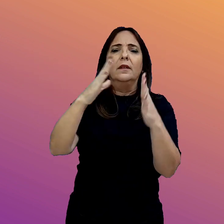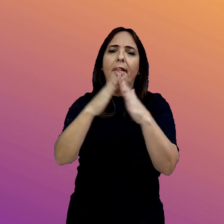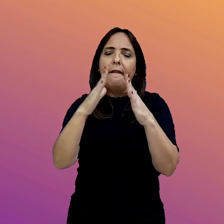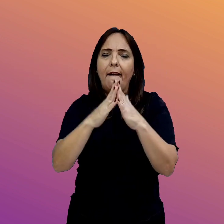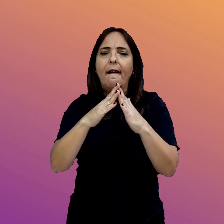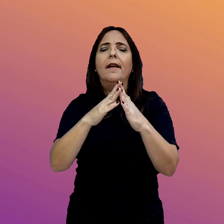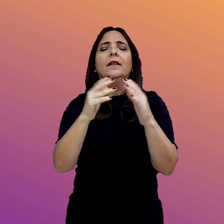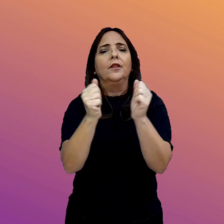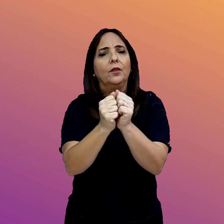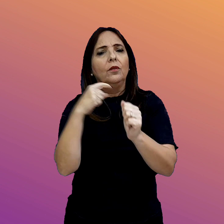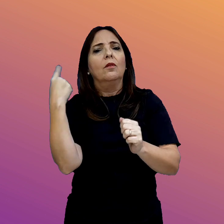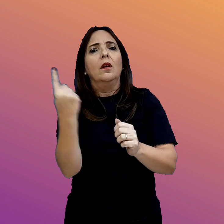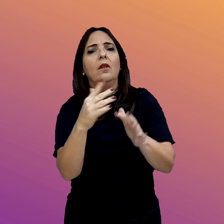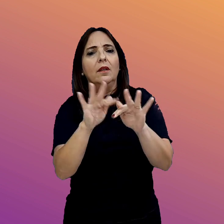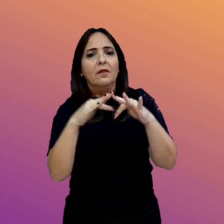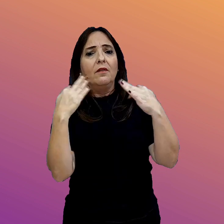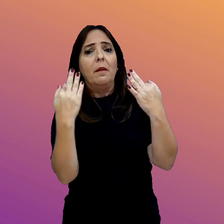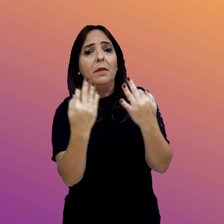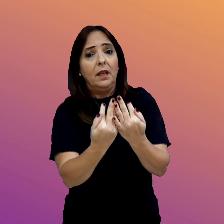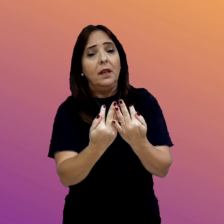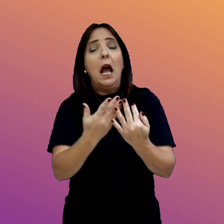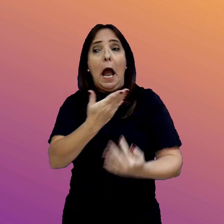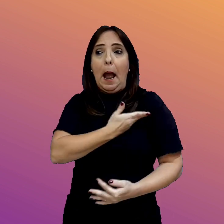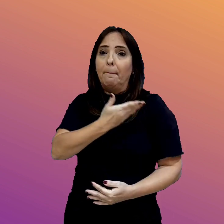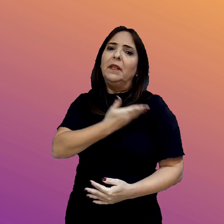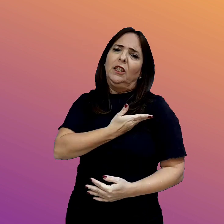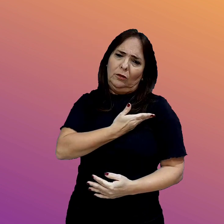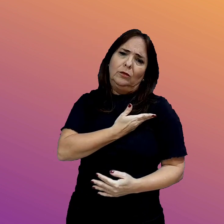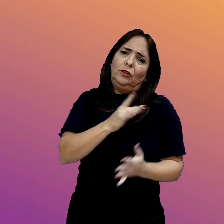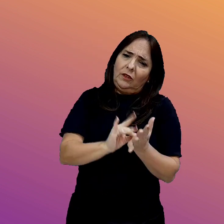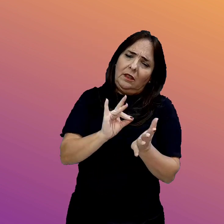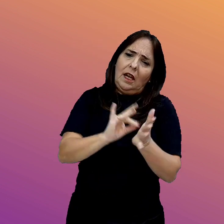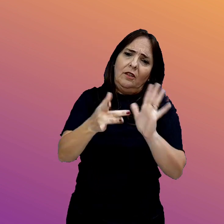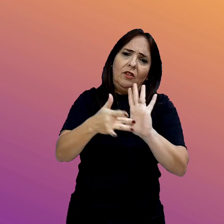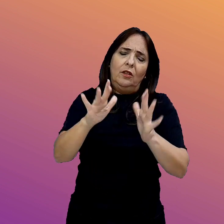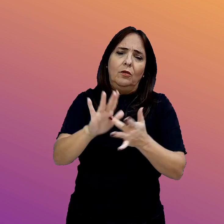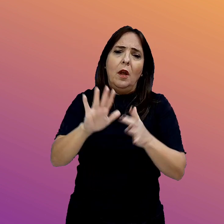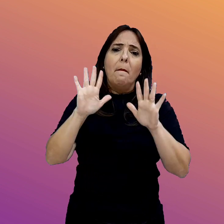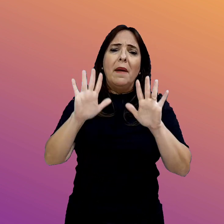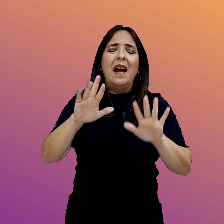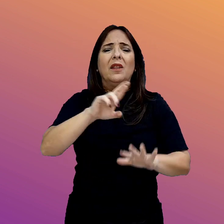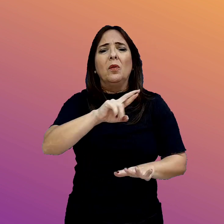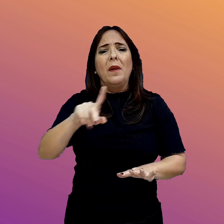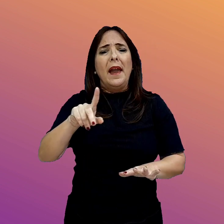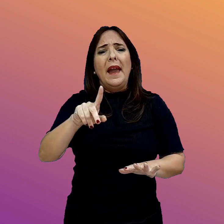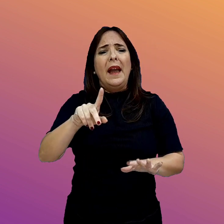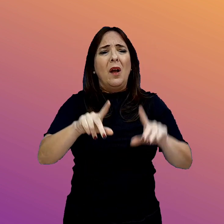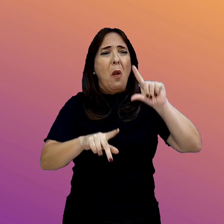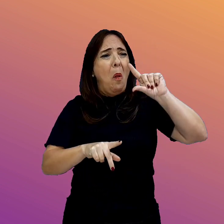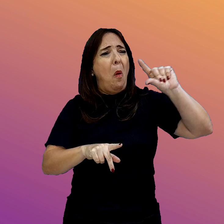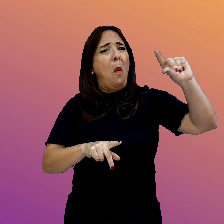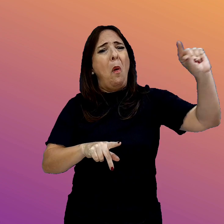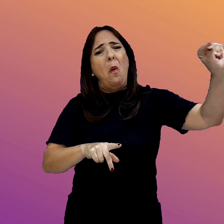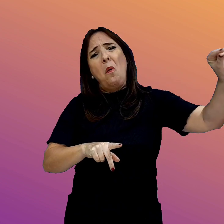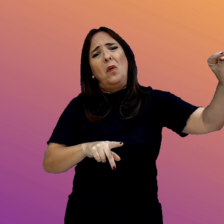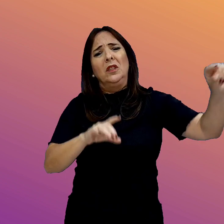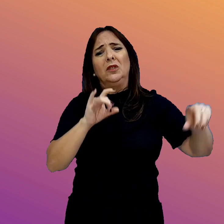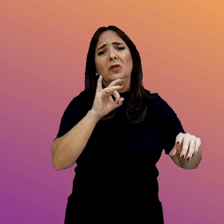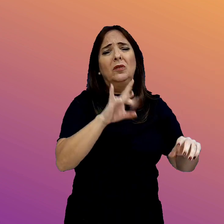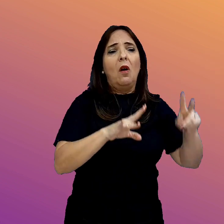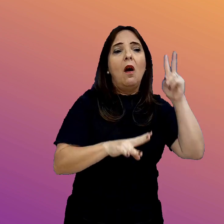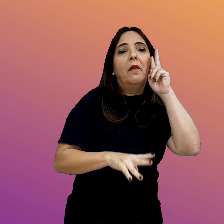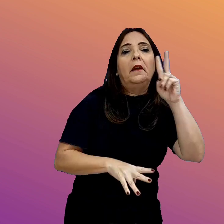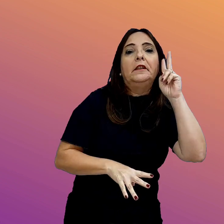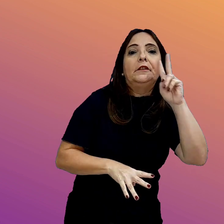família, conversar com ele todo o tempo e tê-lo como amigo, não como apenas uma referência na história, mas como aquele ser realmente presente, membro da